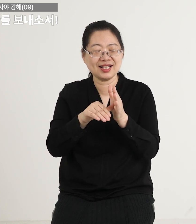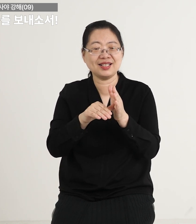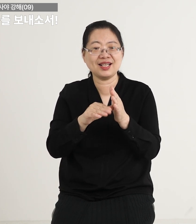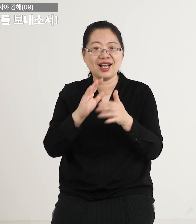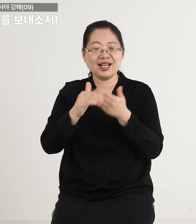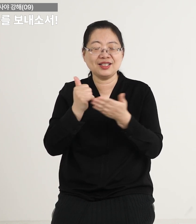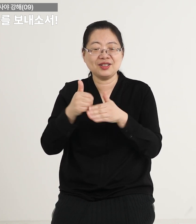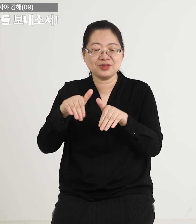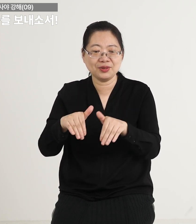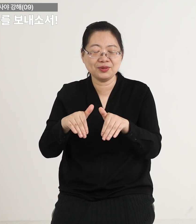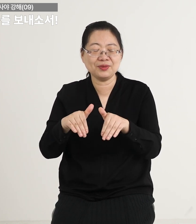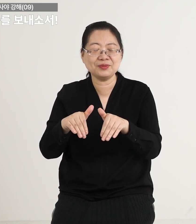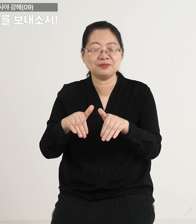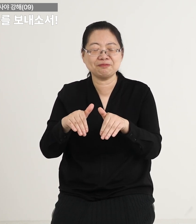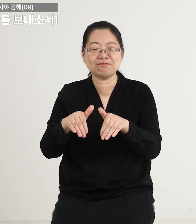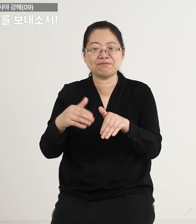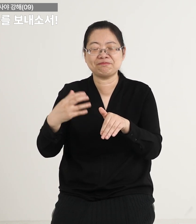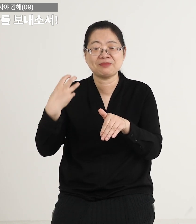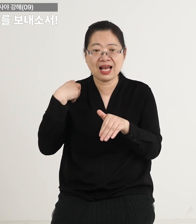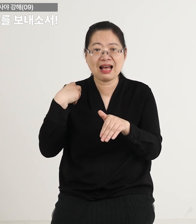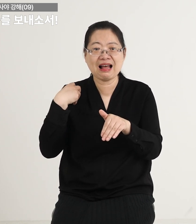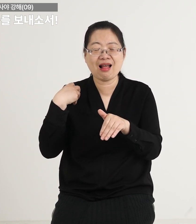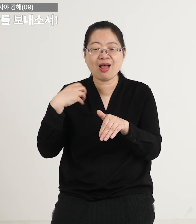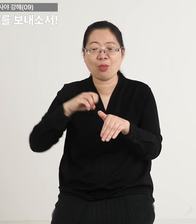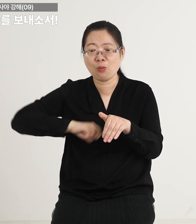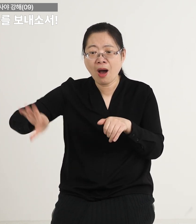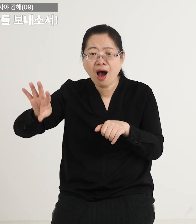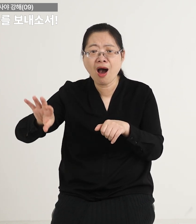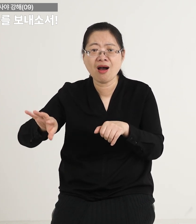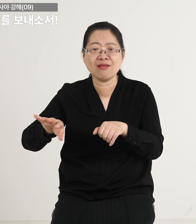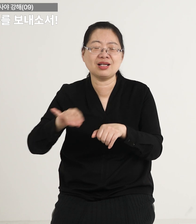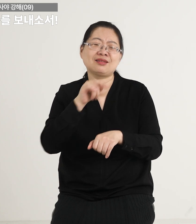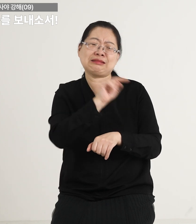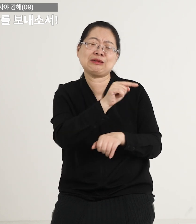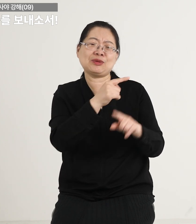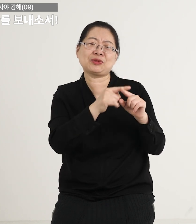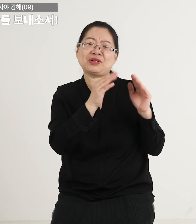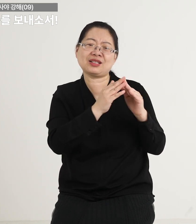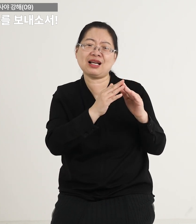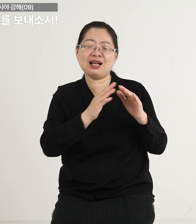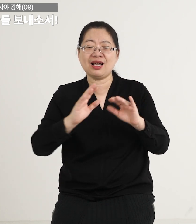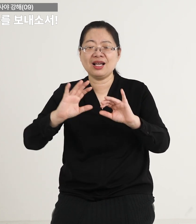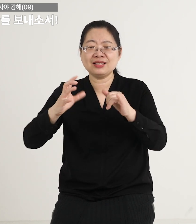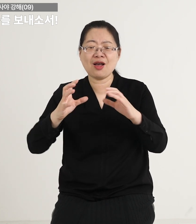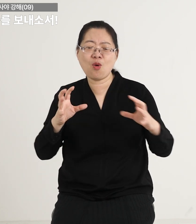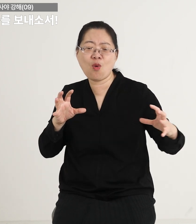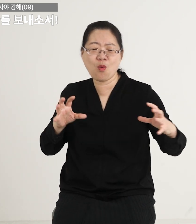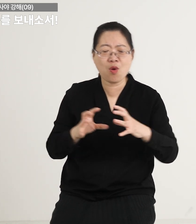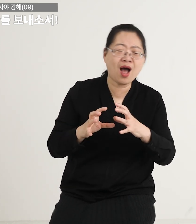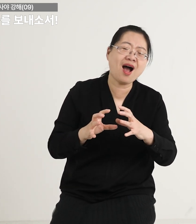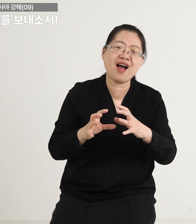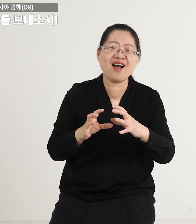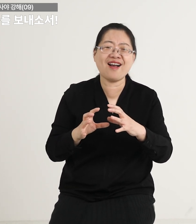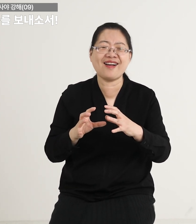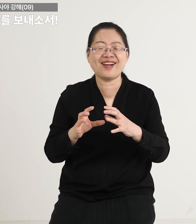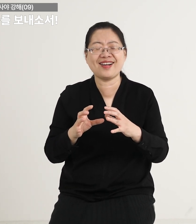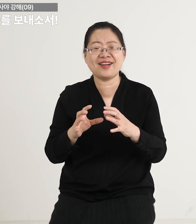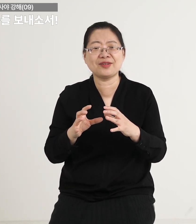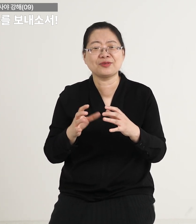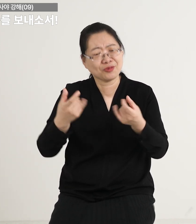기능을 잃어버리면 그거는 교회가 세상과 야합하는 일 외에는 아무것도